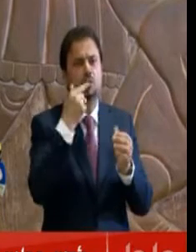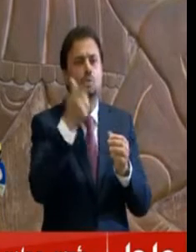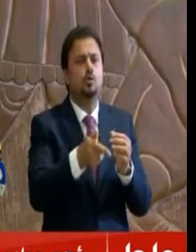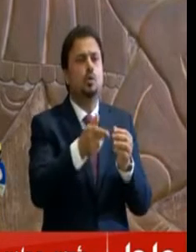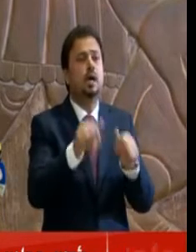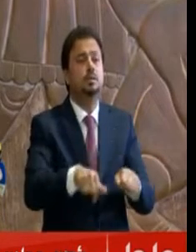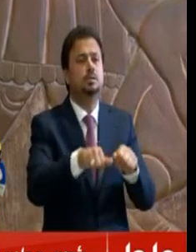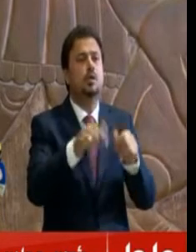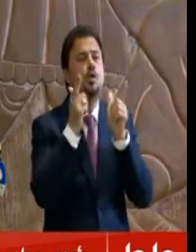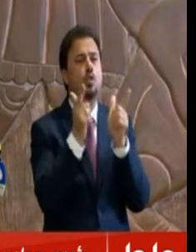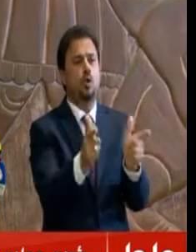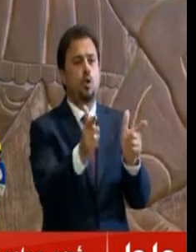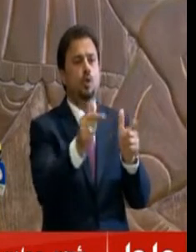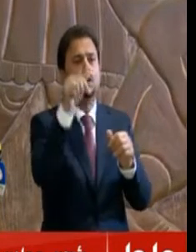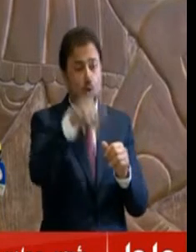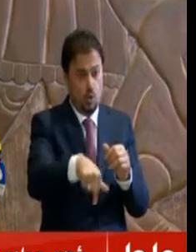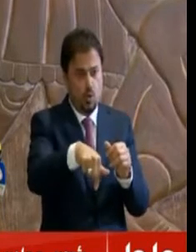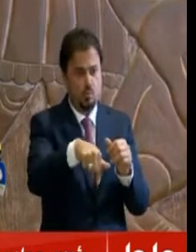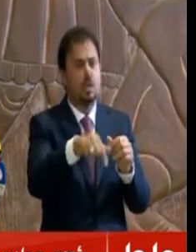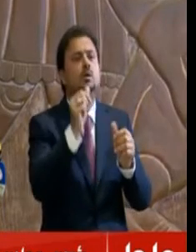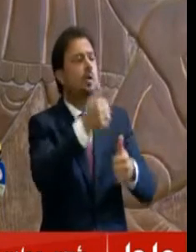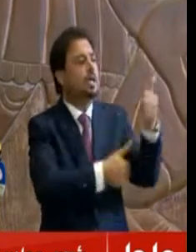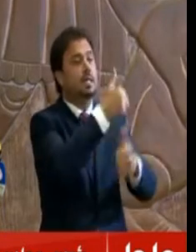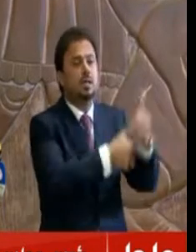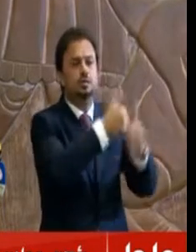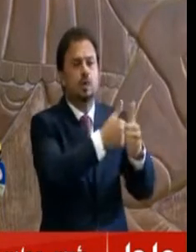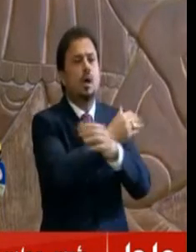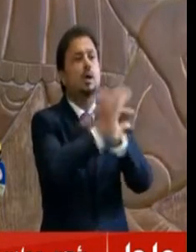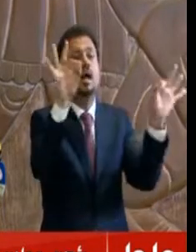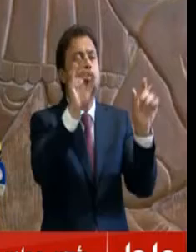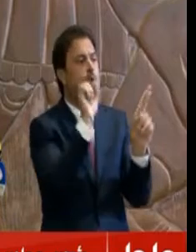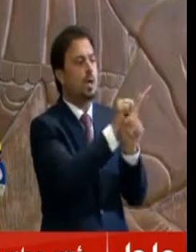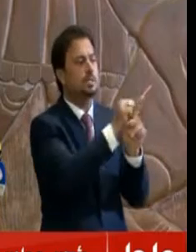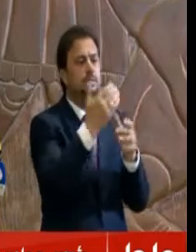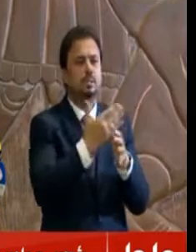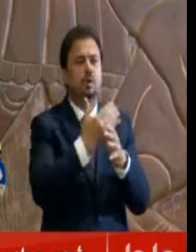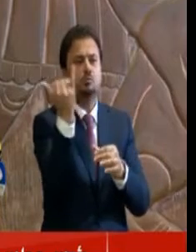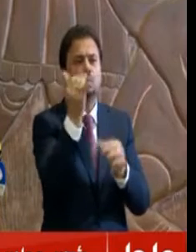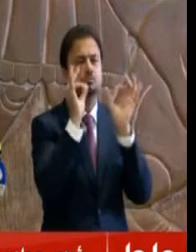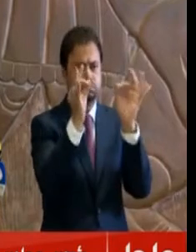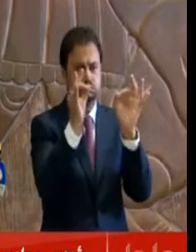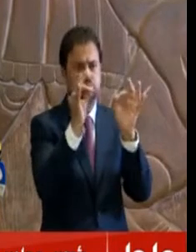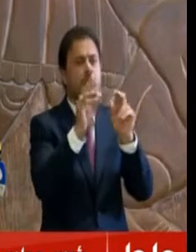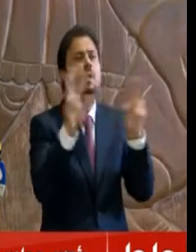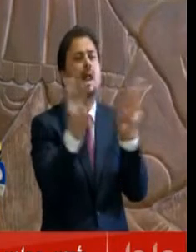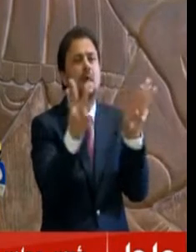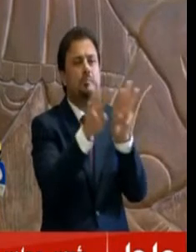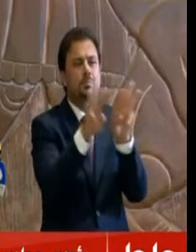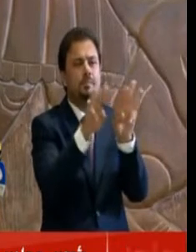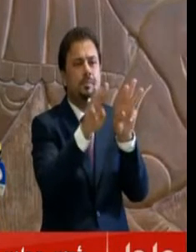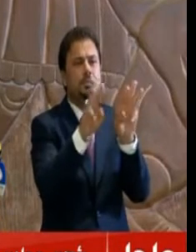المفوضية ظهر هذا اليوم نتائج الاقتراع العام والخاص على الموقع الرسمي